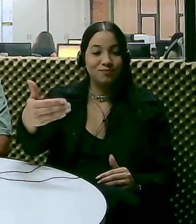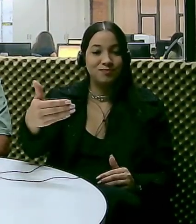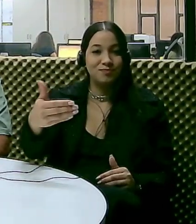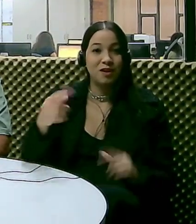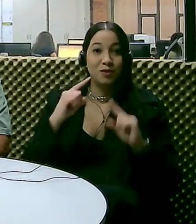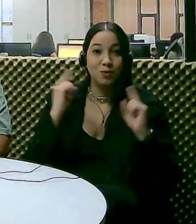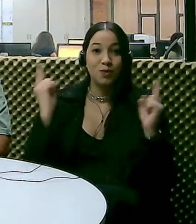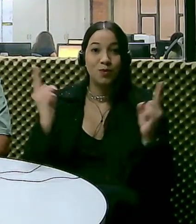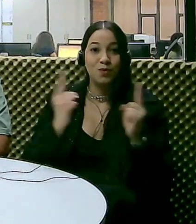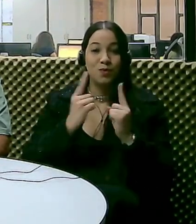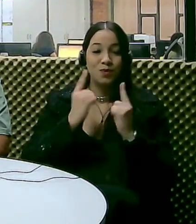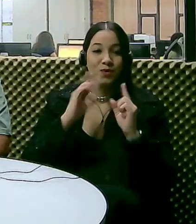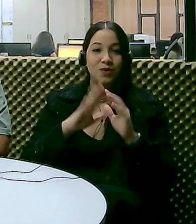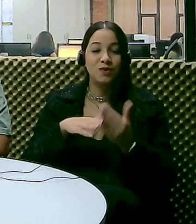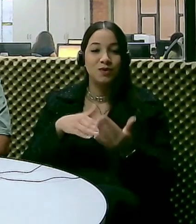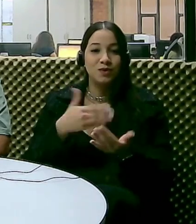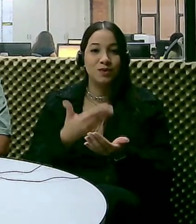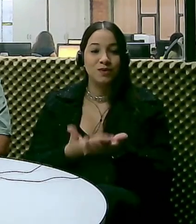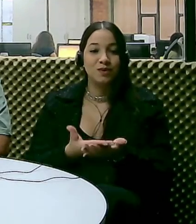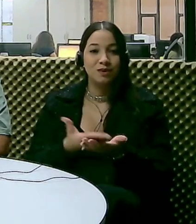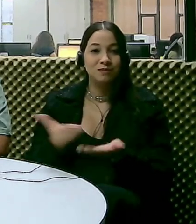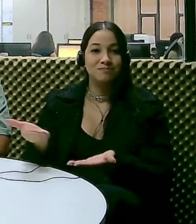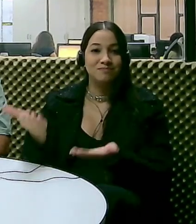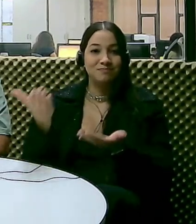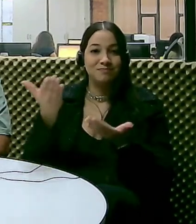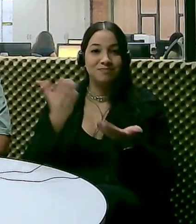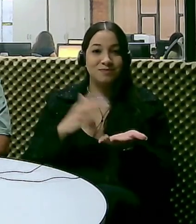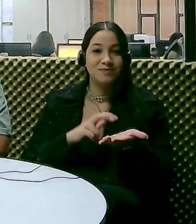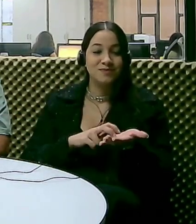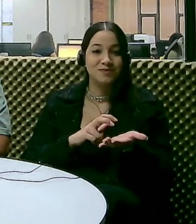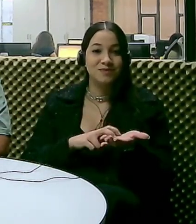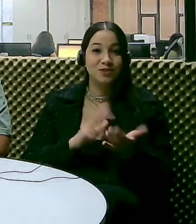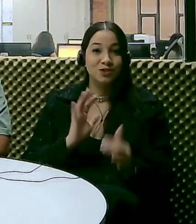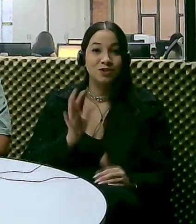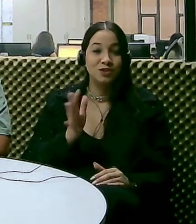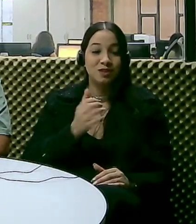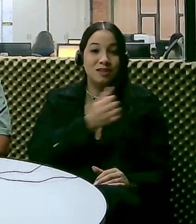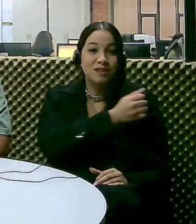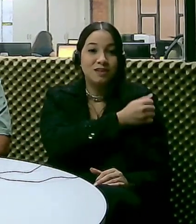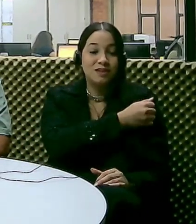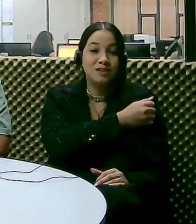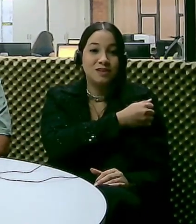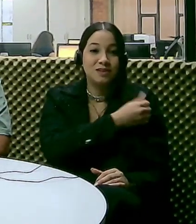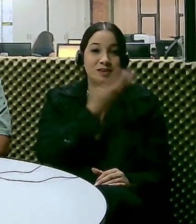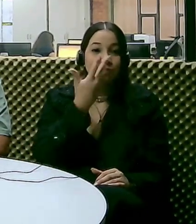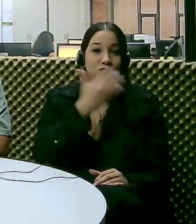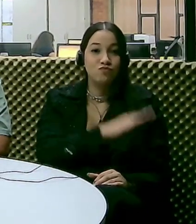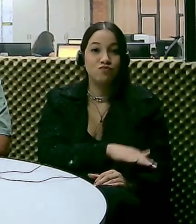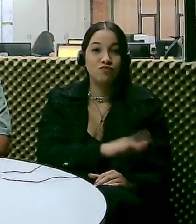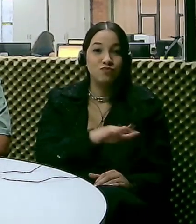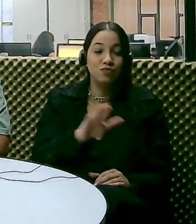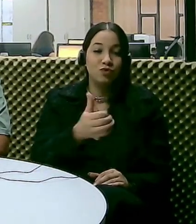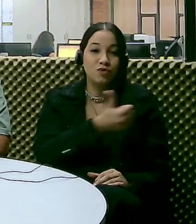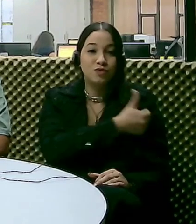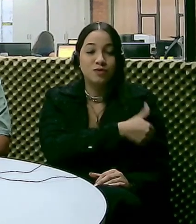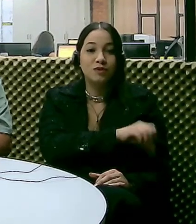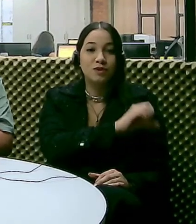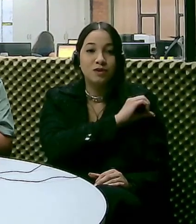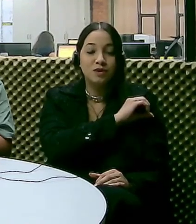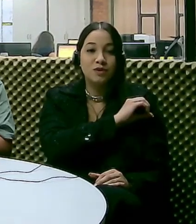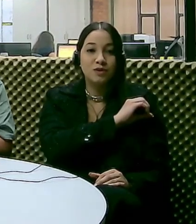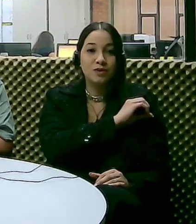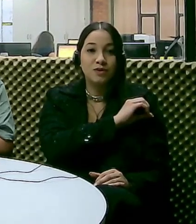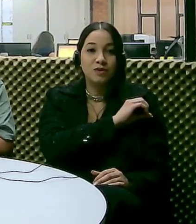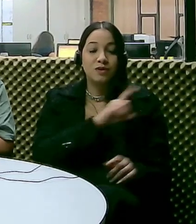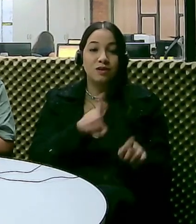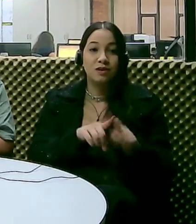demais unidades escolares receberam já pela manhã alunos dos níveis infantil, fundamental e de